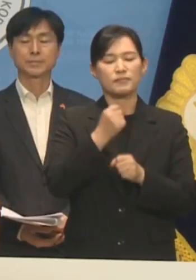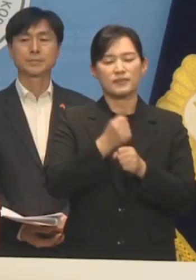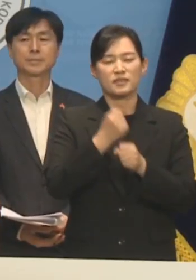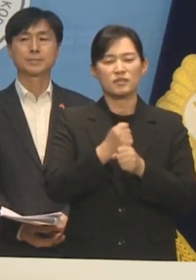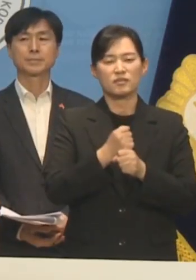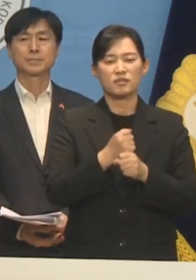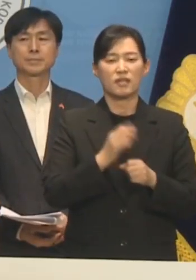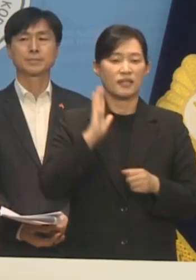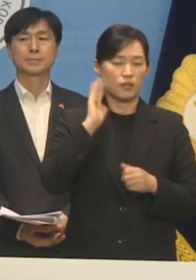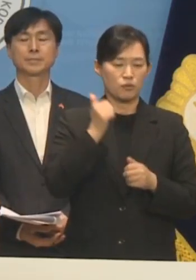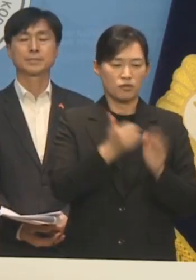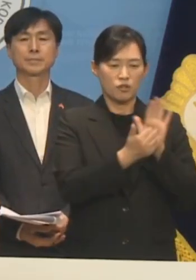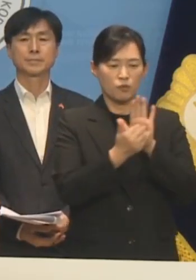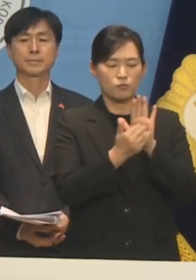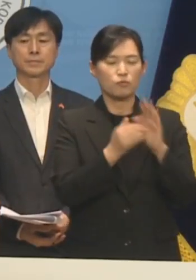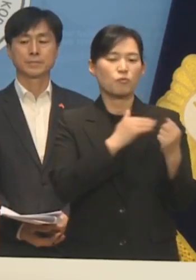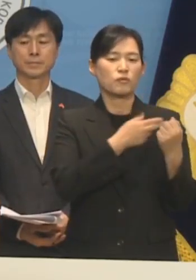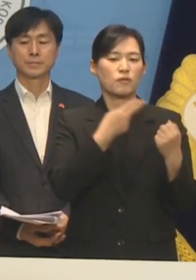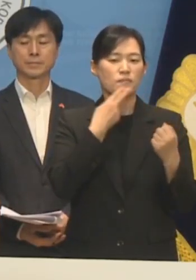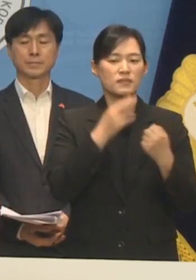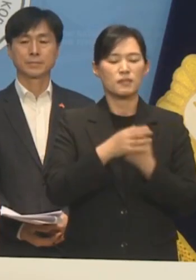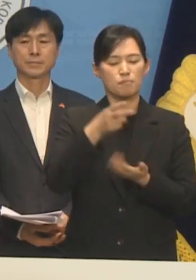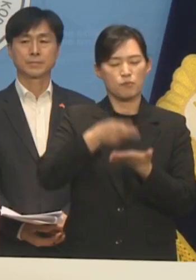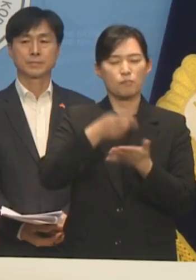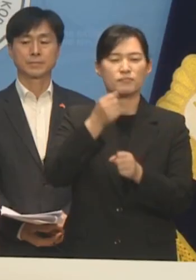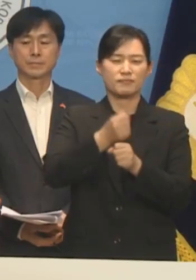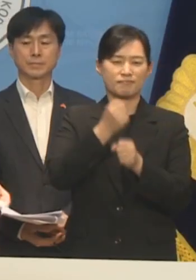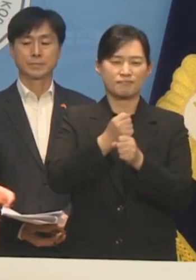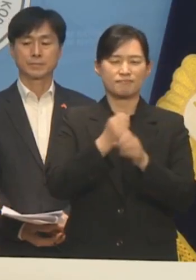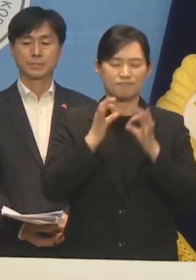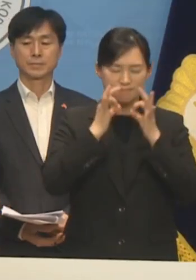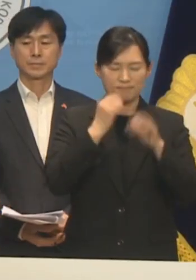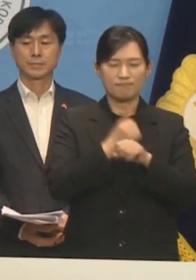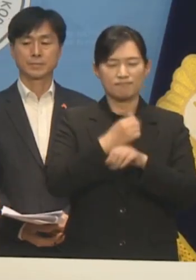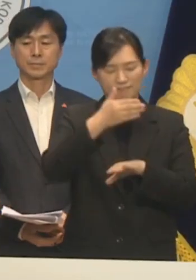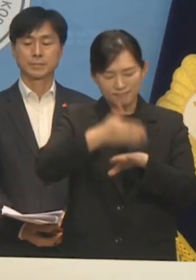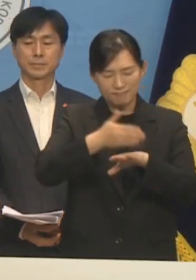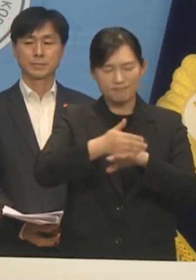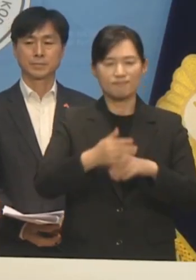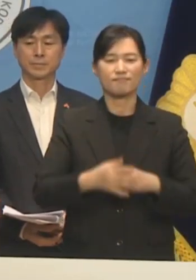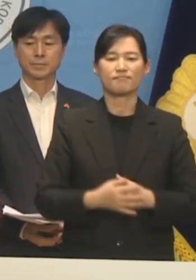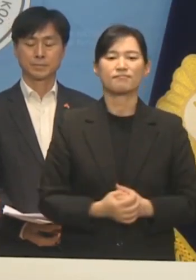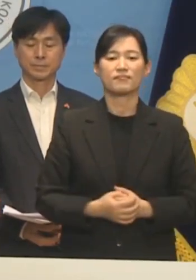대통령의 거부권에 가로막히는 일 없이 법이 제정되도록 하겠습니다. 감사합니다.